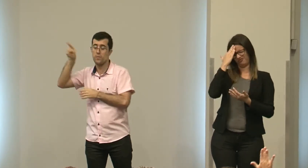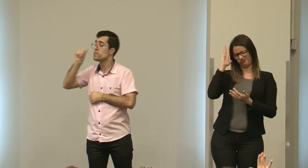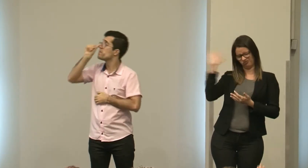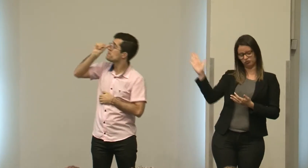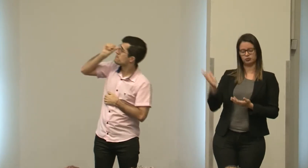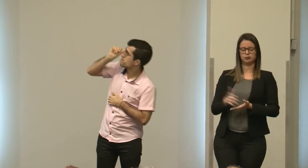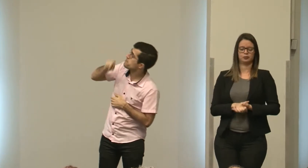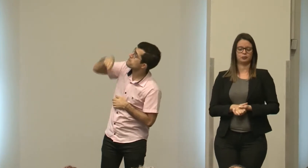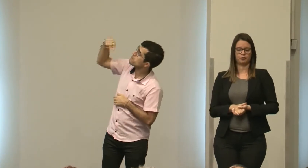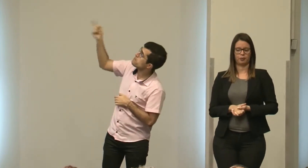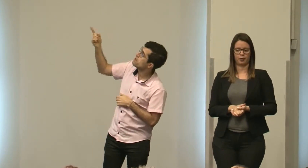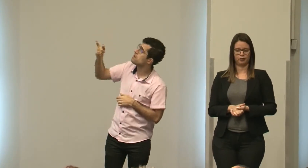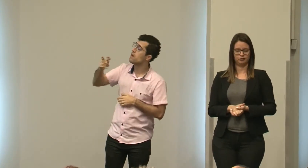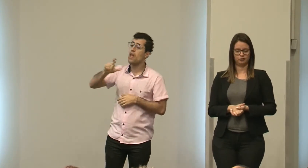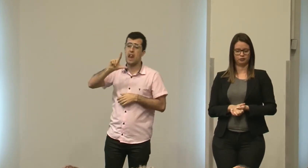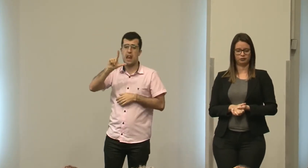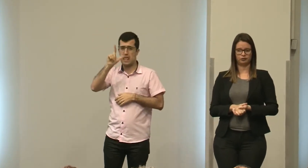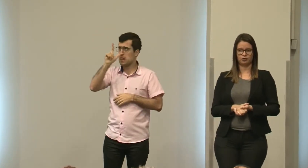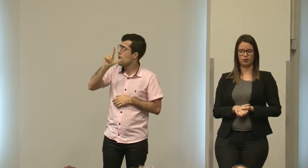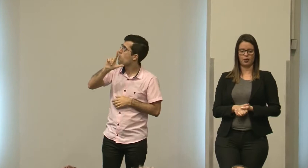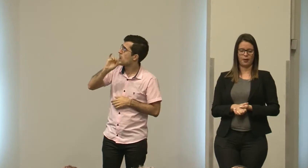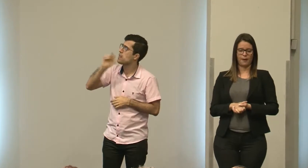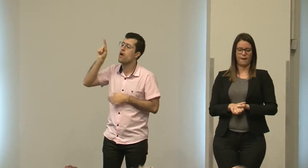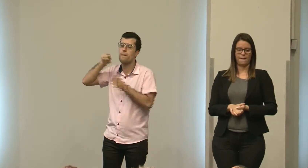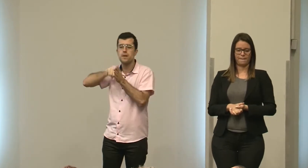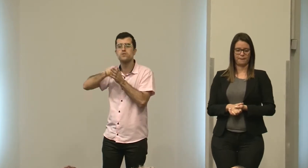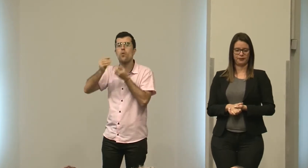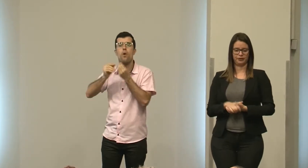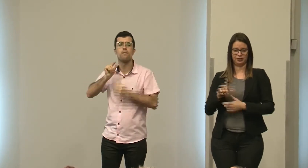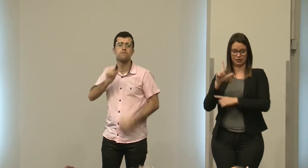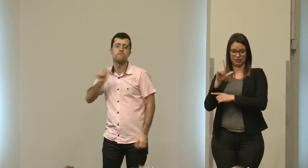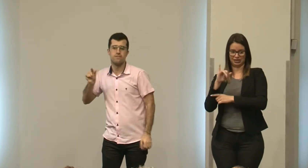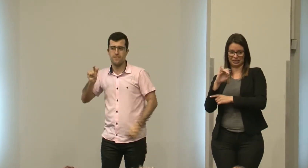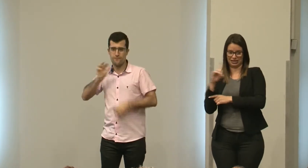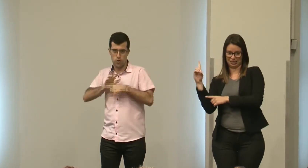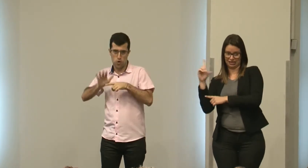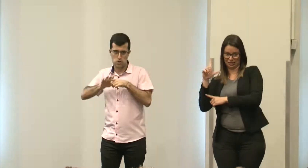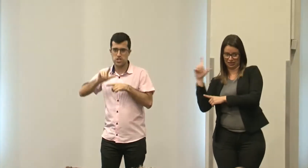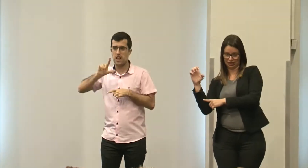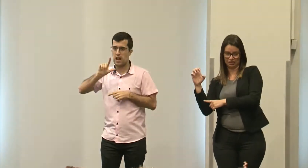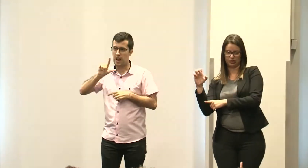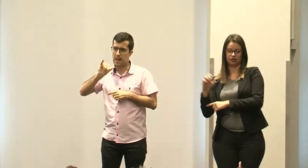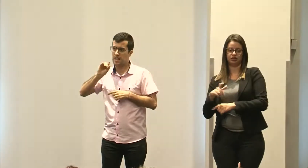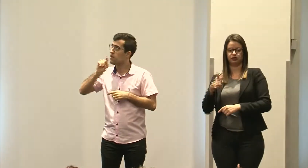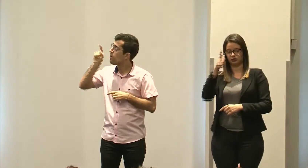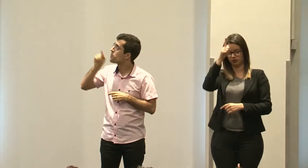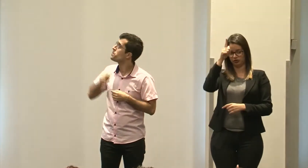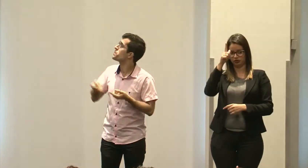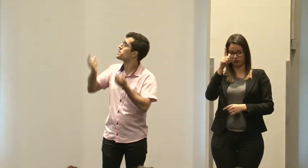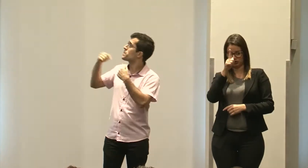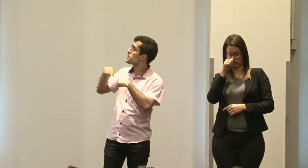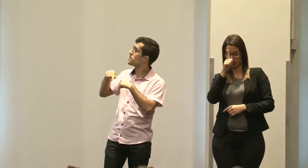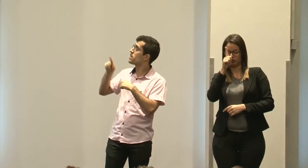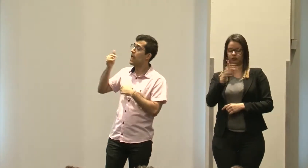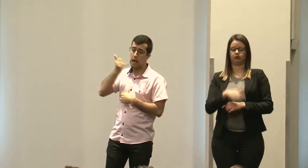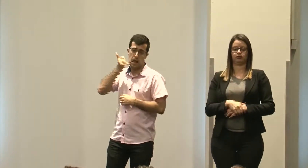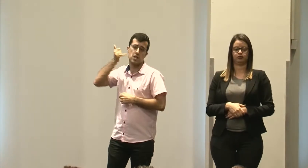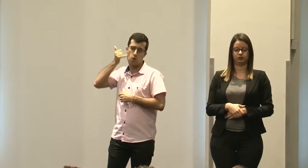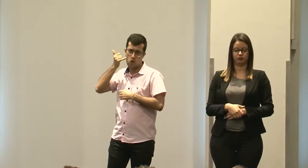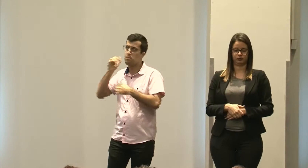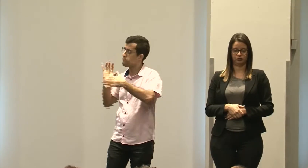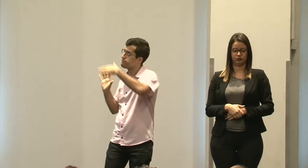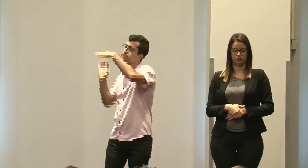BSL faz a datilologia com as duas mãos. Então, ele faz um estudo específico para isso.